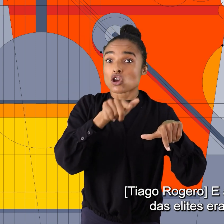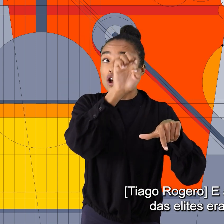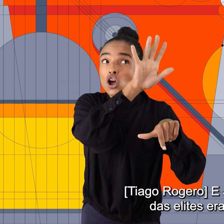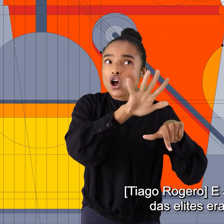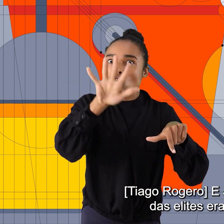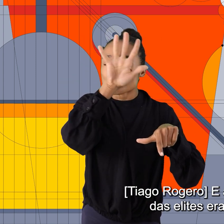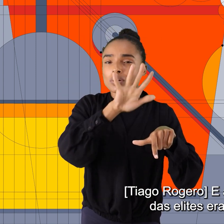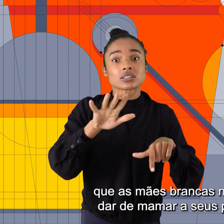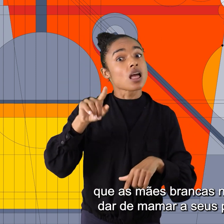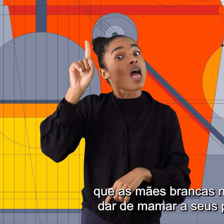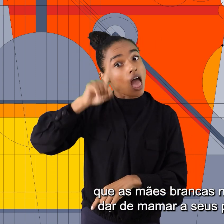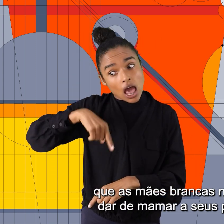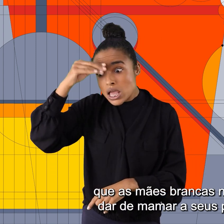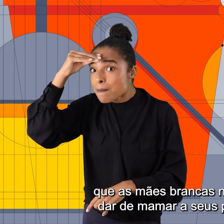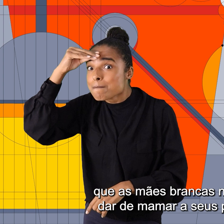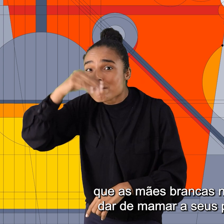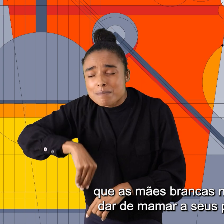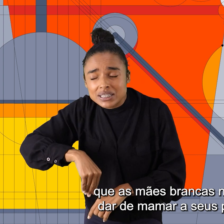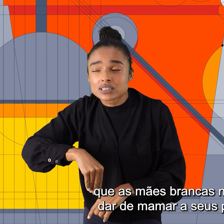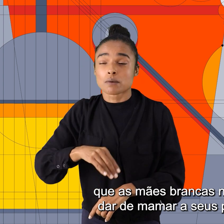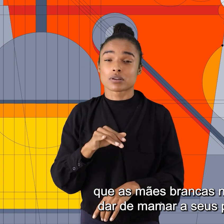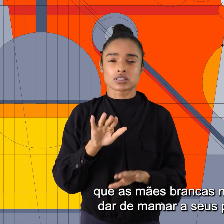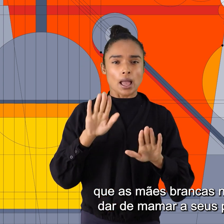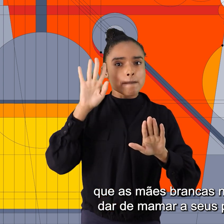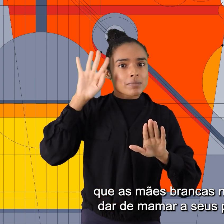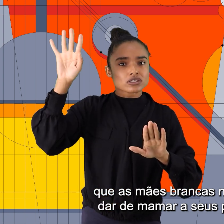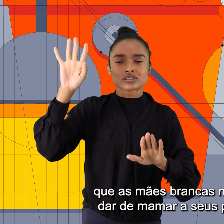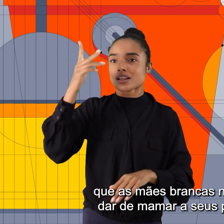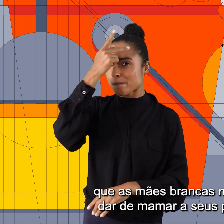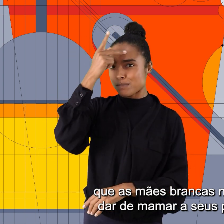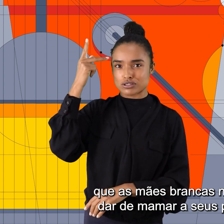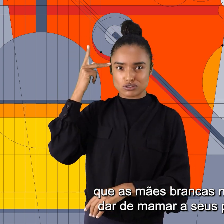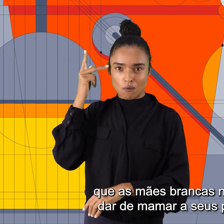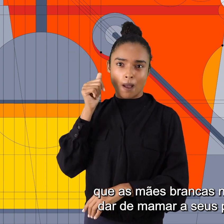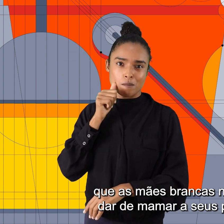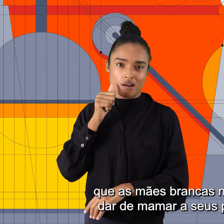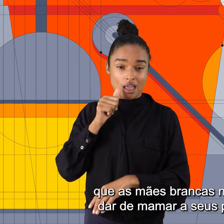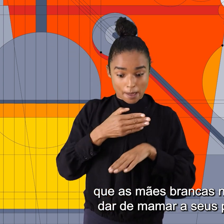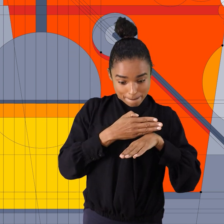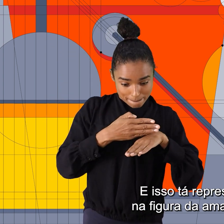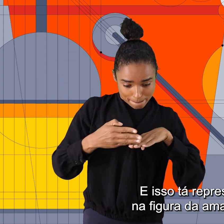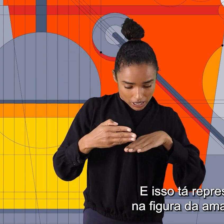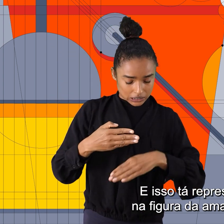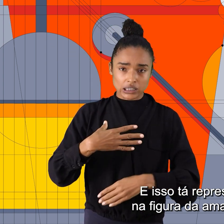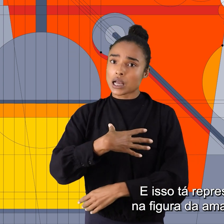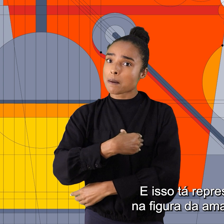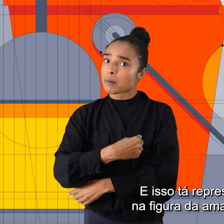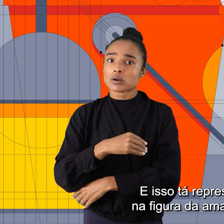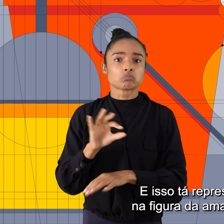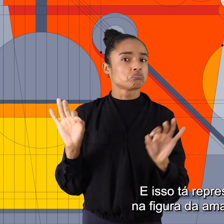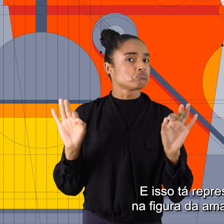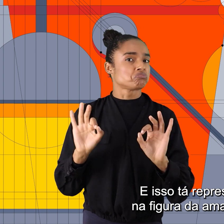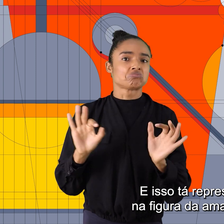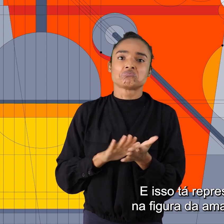era tanta que as mães brancas não podiam nem dar de mamar a seus próprios bebês. Isso está representado